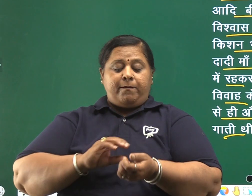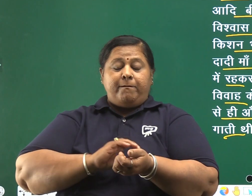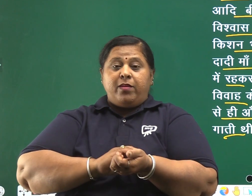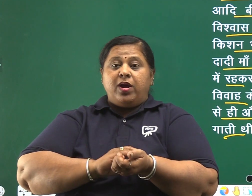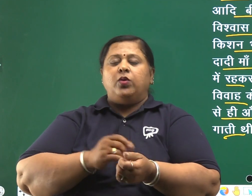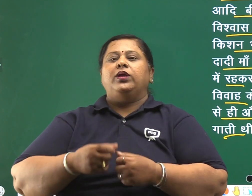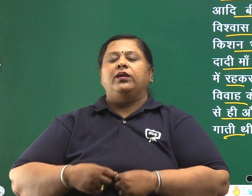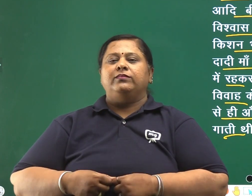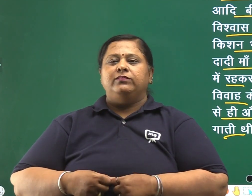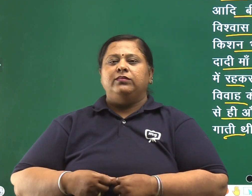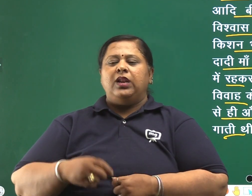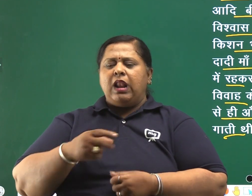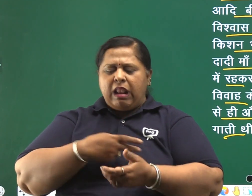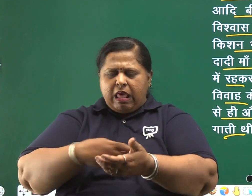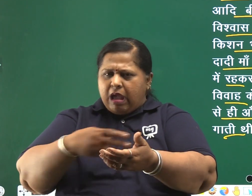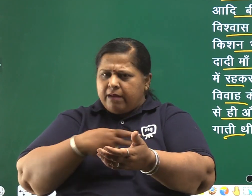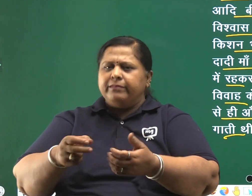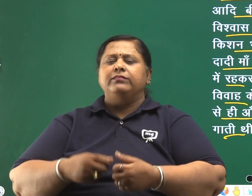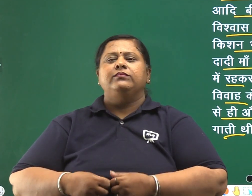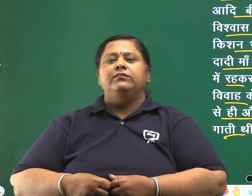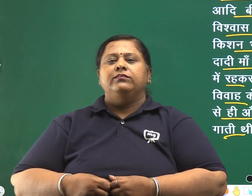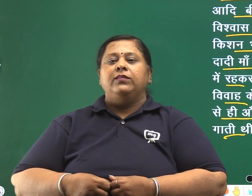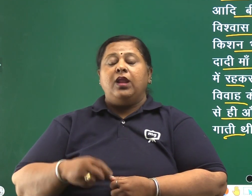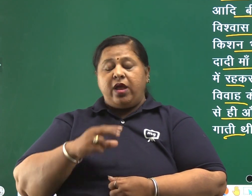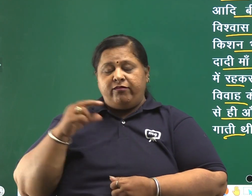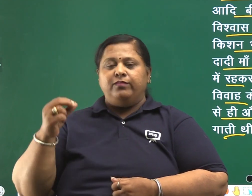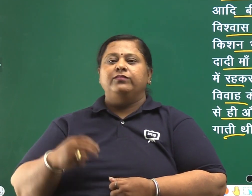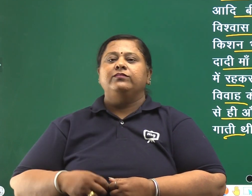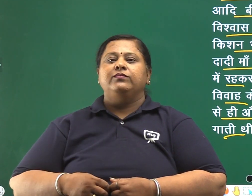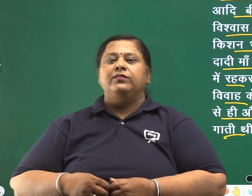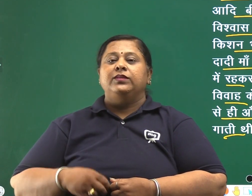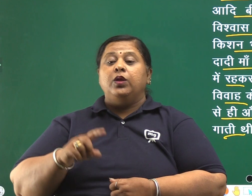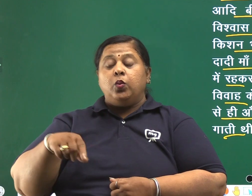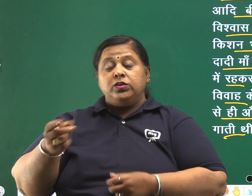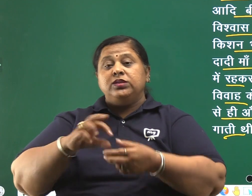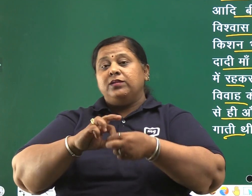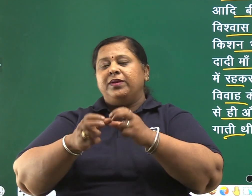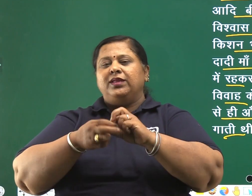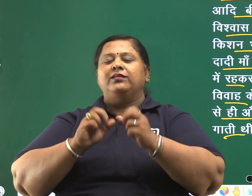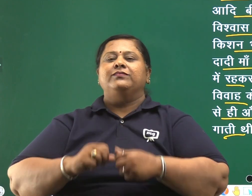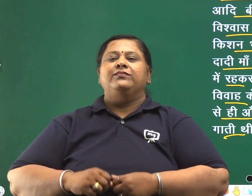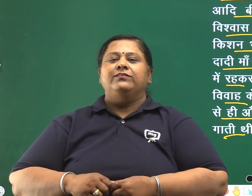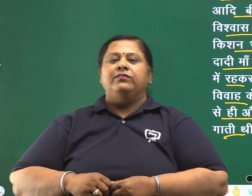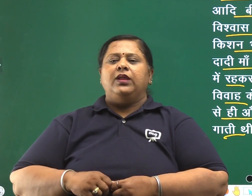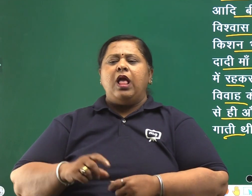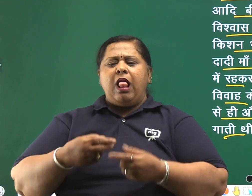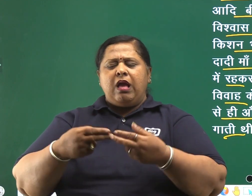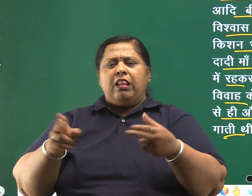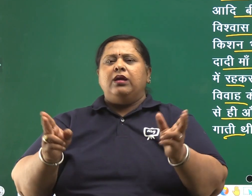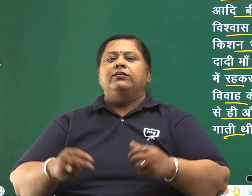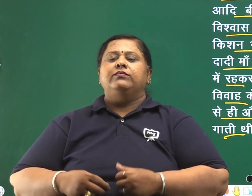बीमारियों के नाम एवं उनसे संबंधित अलग